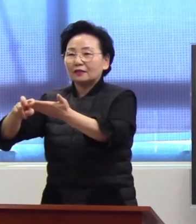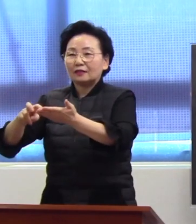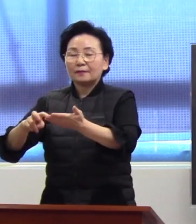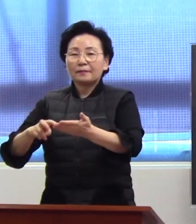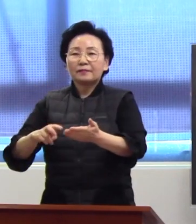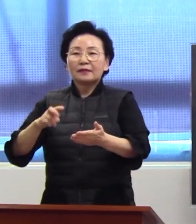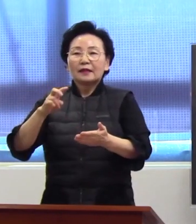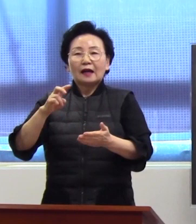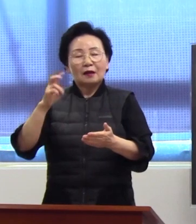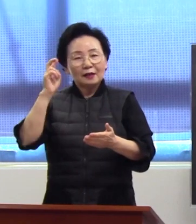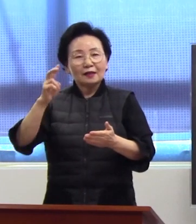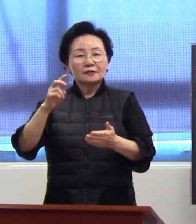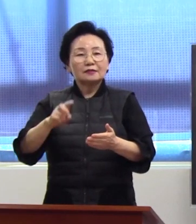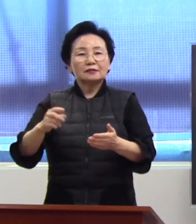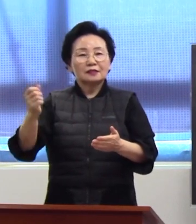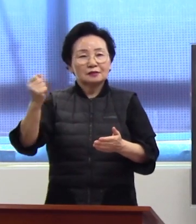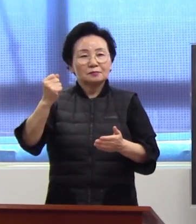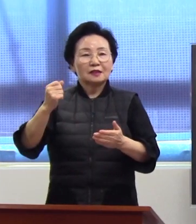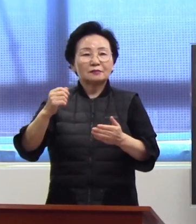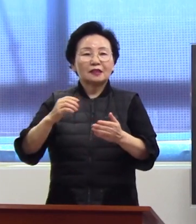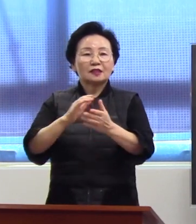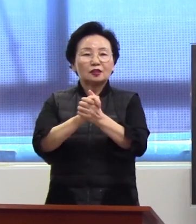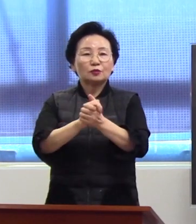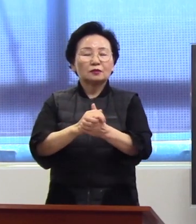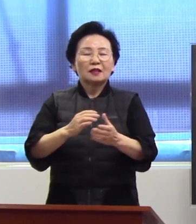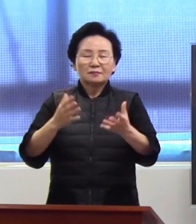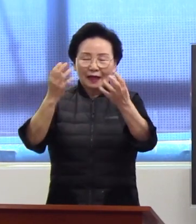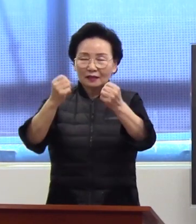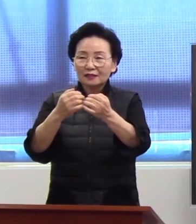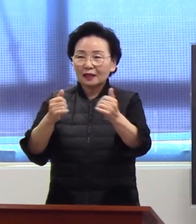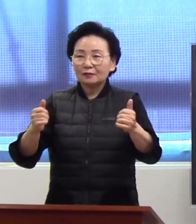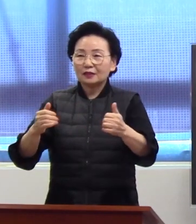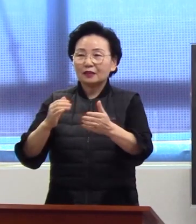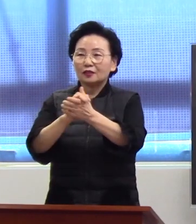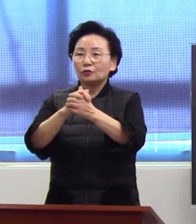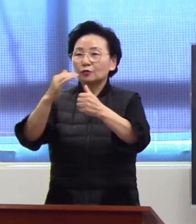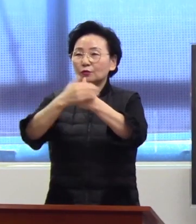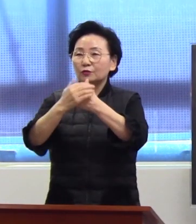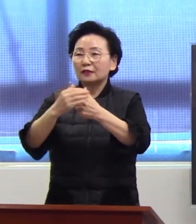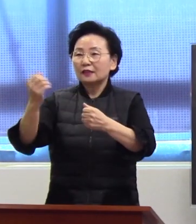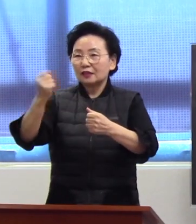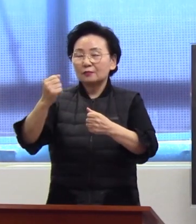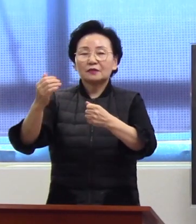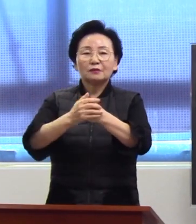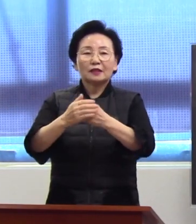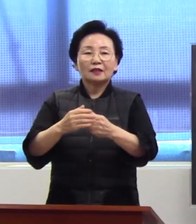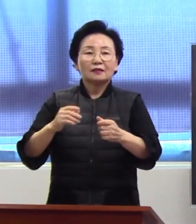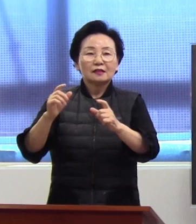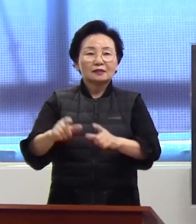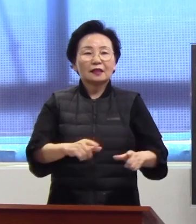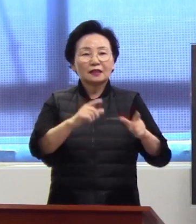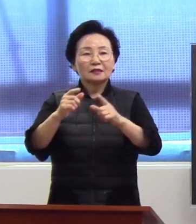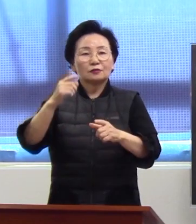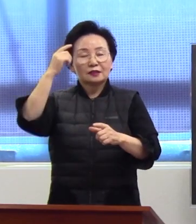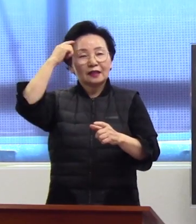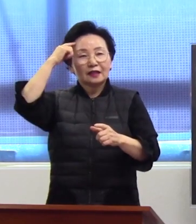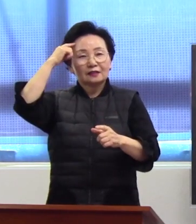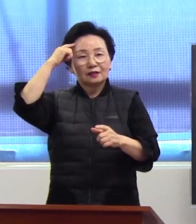거예요. 아마 그 힘 때문에 많은 사람들이 기도 도운 힘 때문에 살았다고